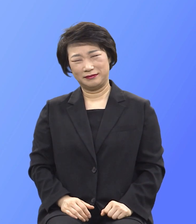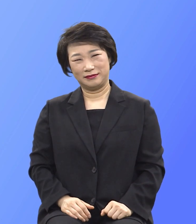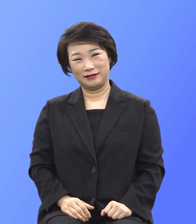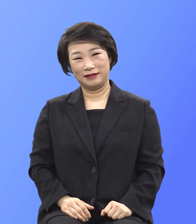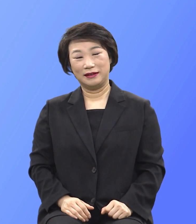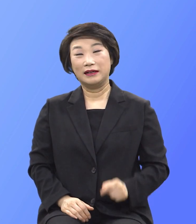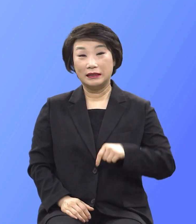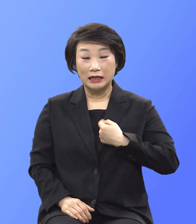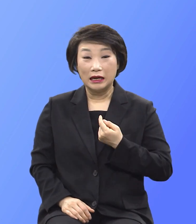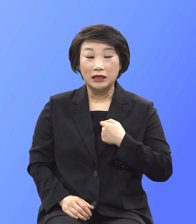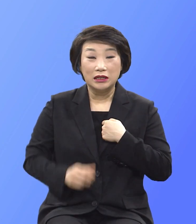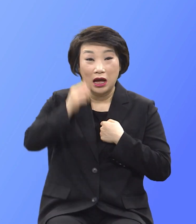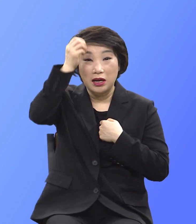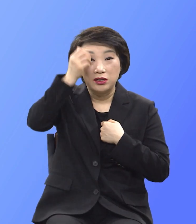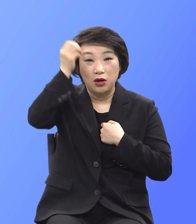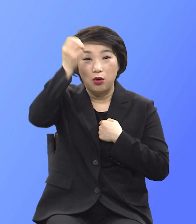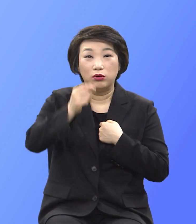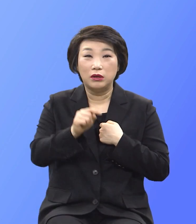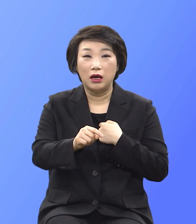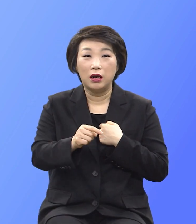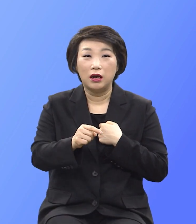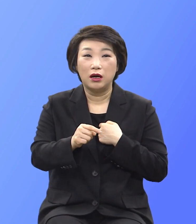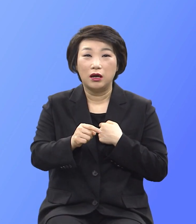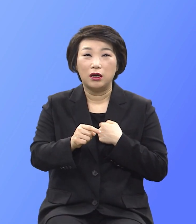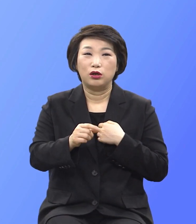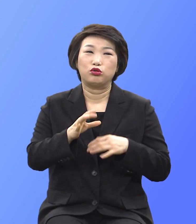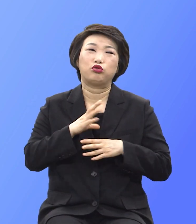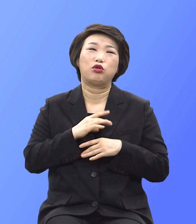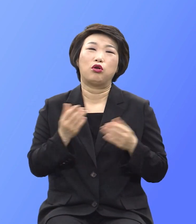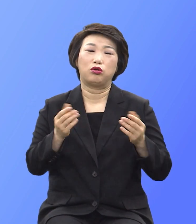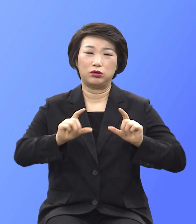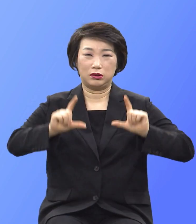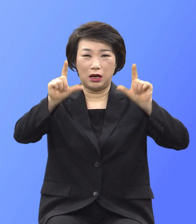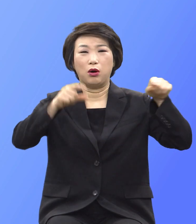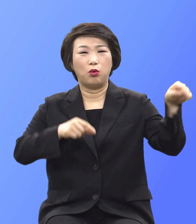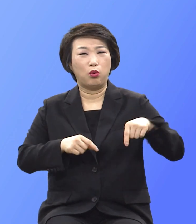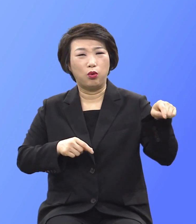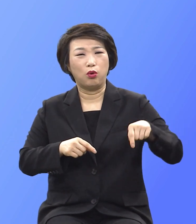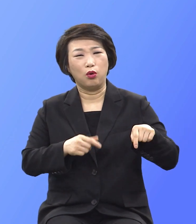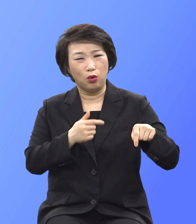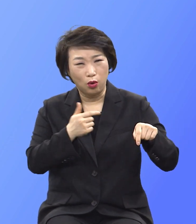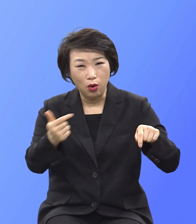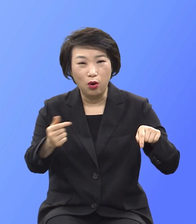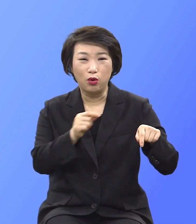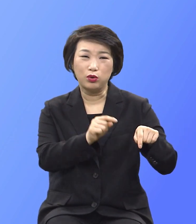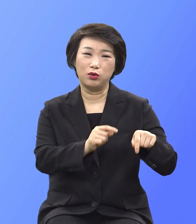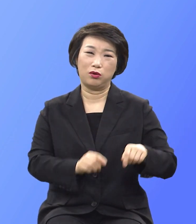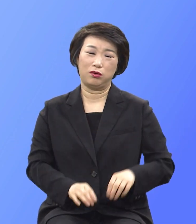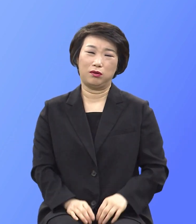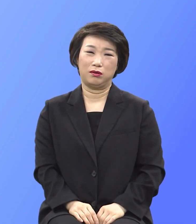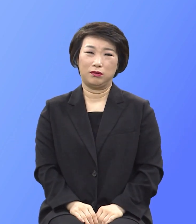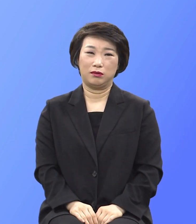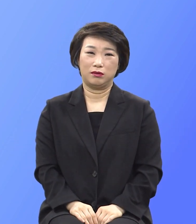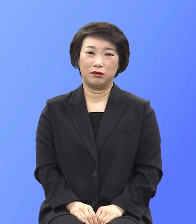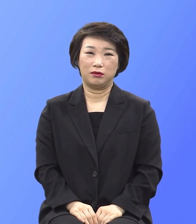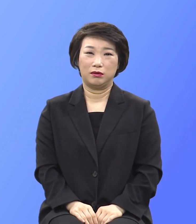정말로 자기 영혼에 대해서 상당히 두려운 날이 올 가망성이 많은 사람이요.